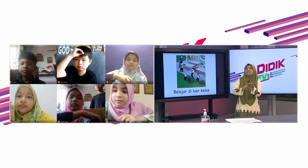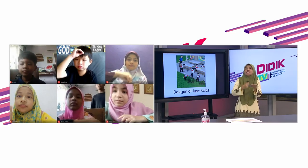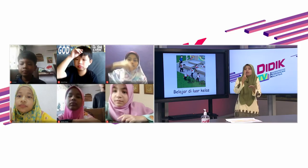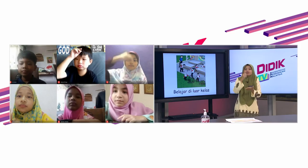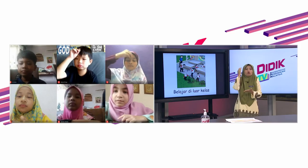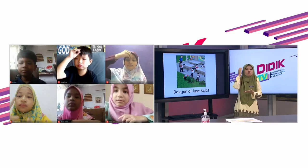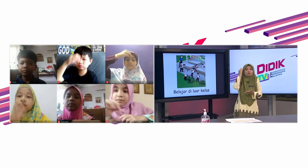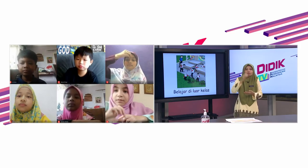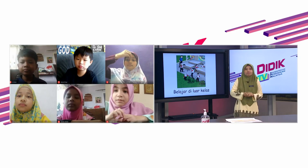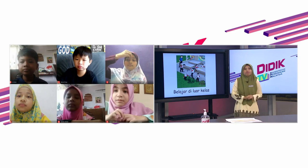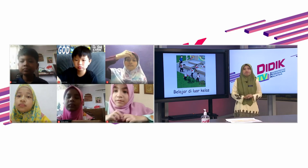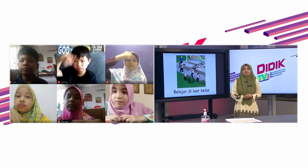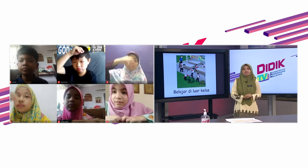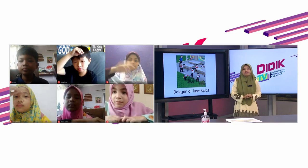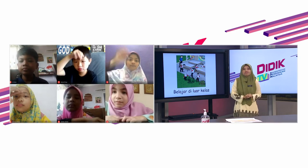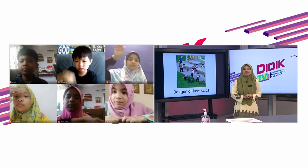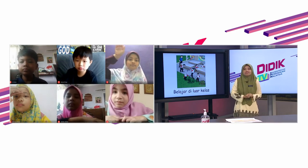Apa? Siapa tahu?